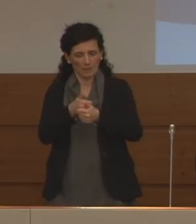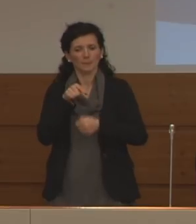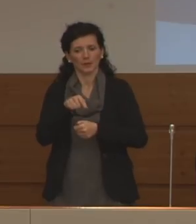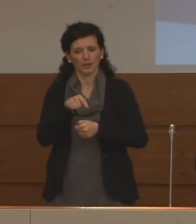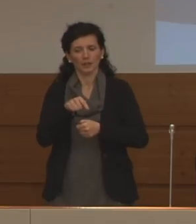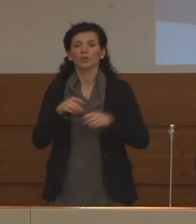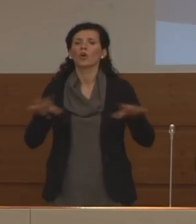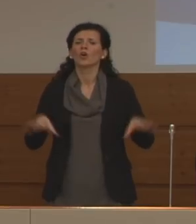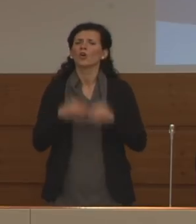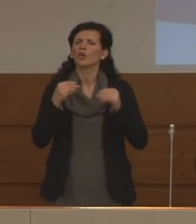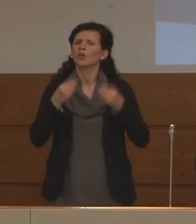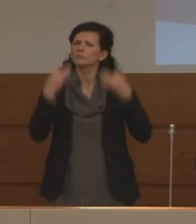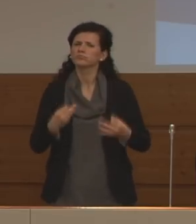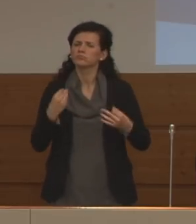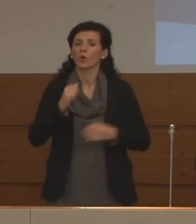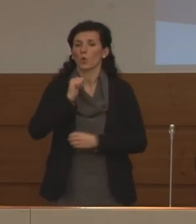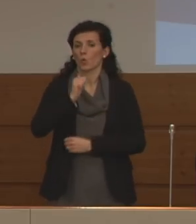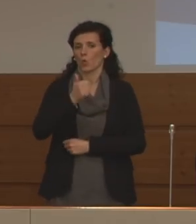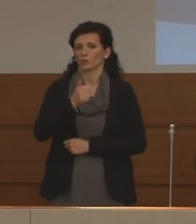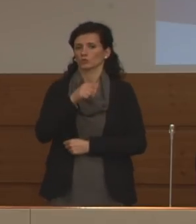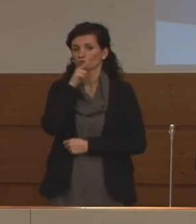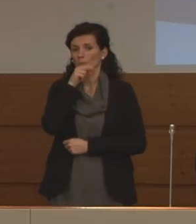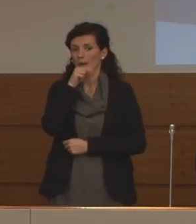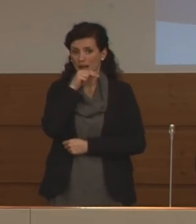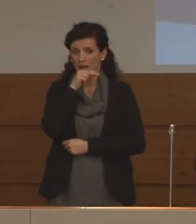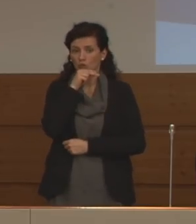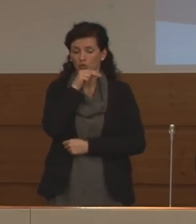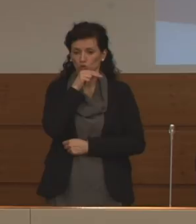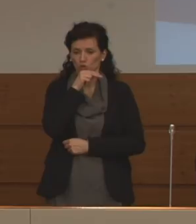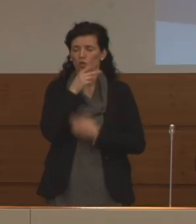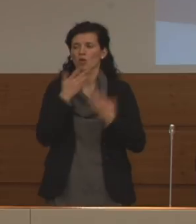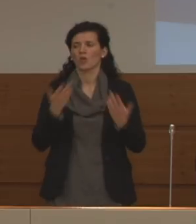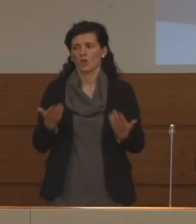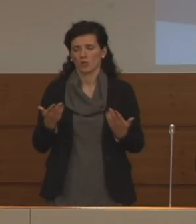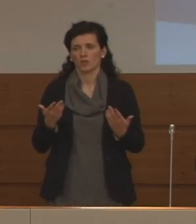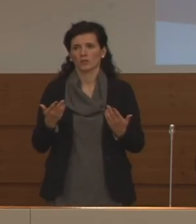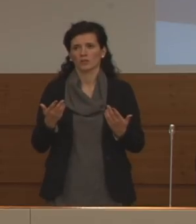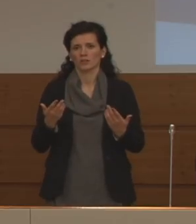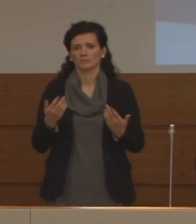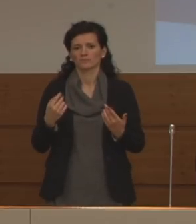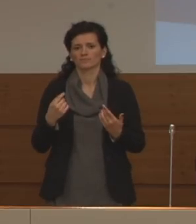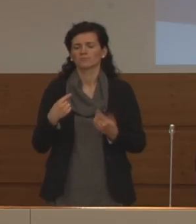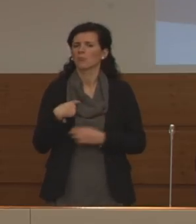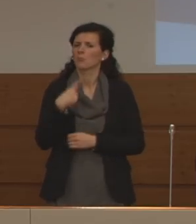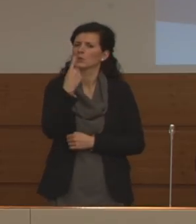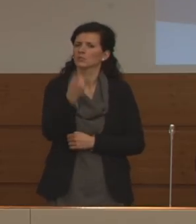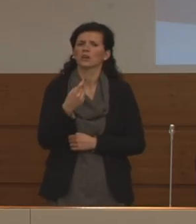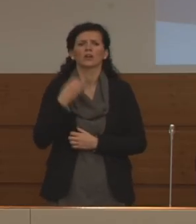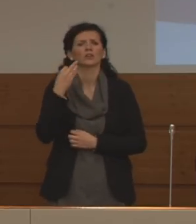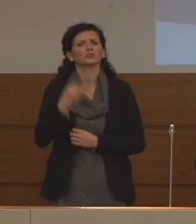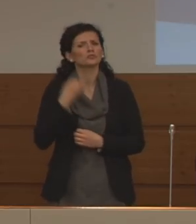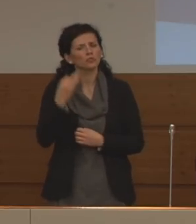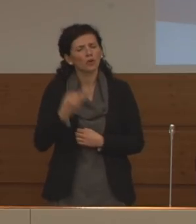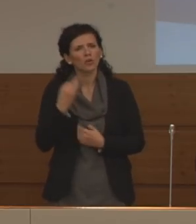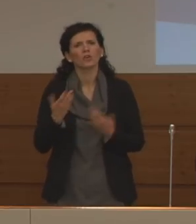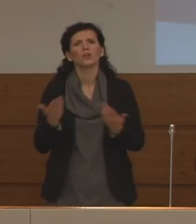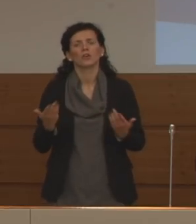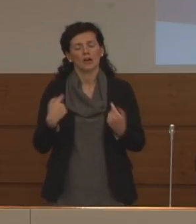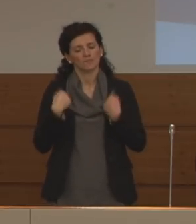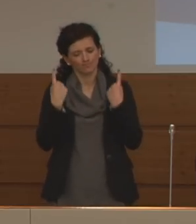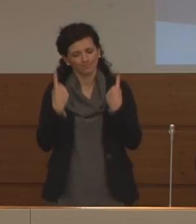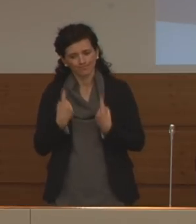l'undici di marzo quindi abbiamo sempre detto che ci aspettavamo di vedere i